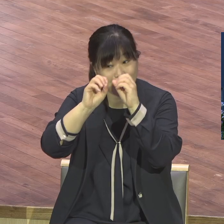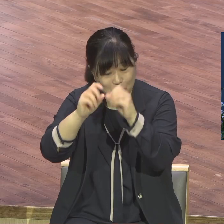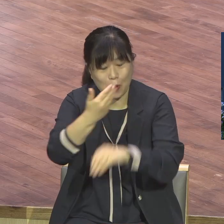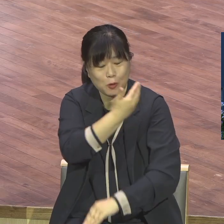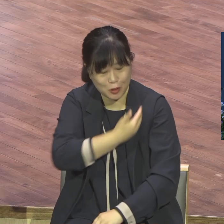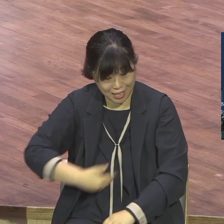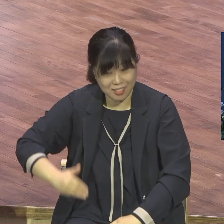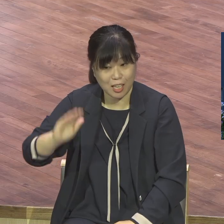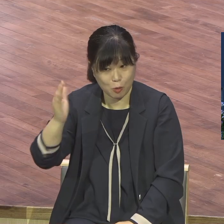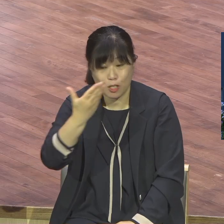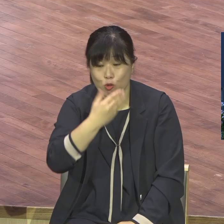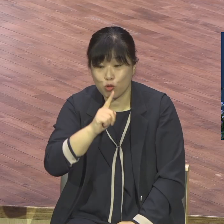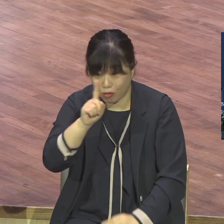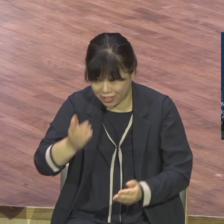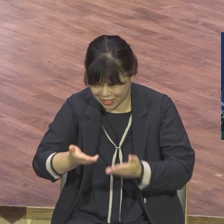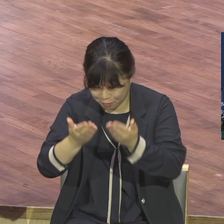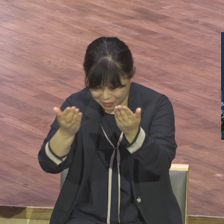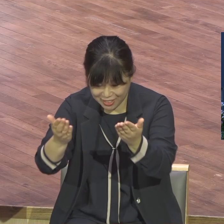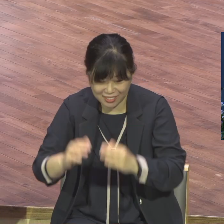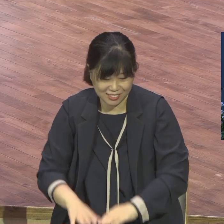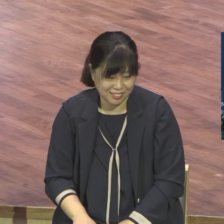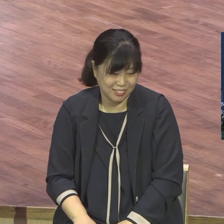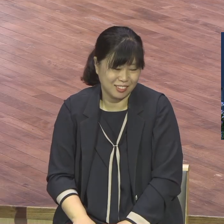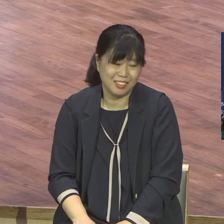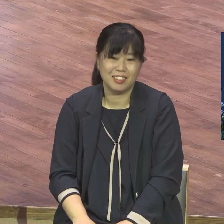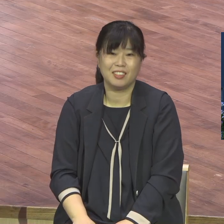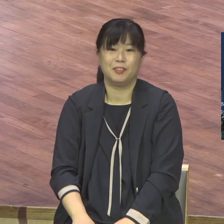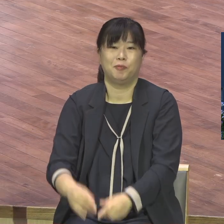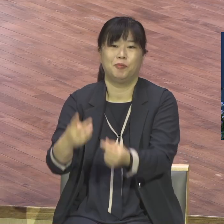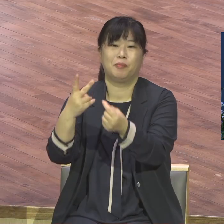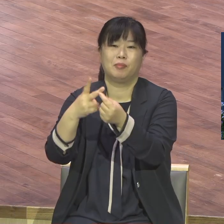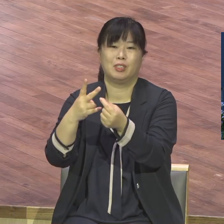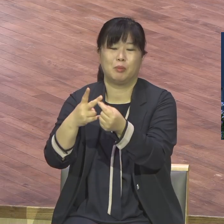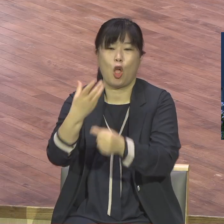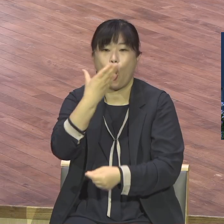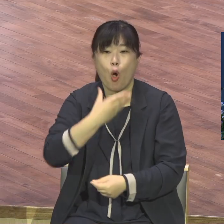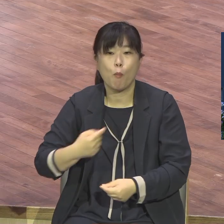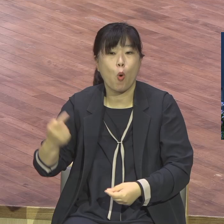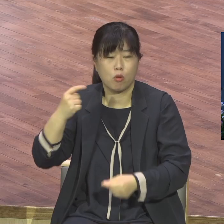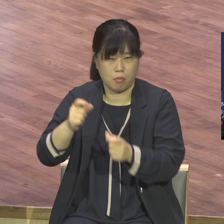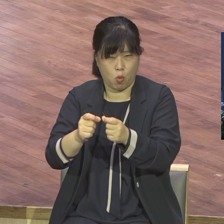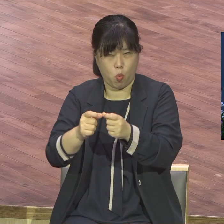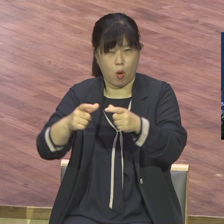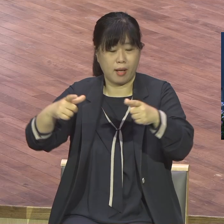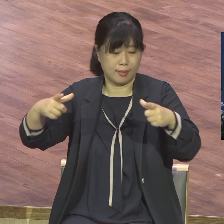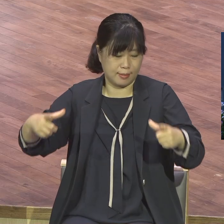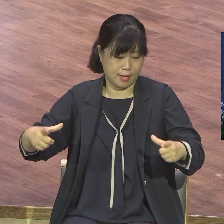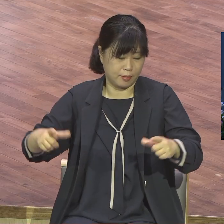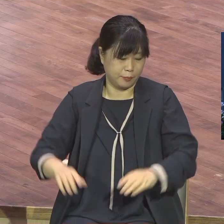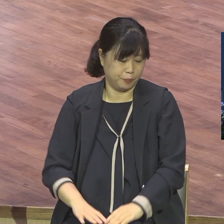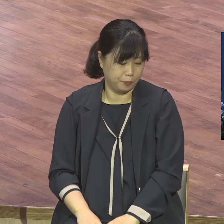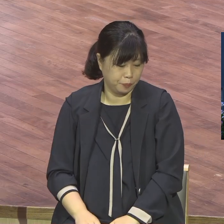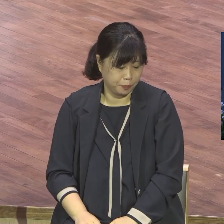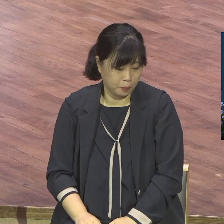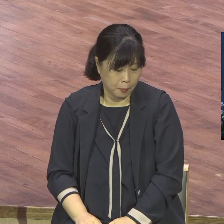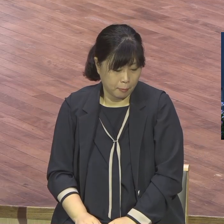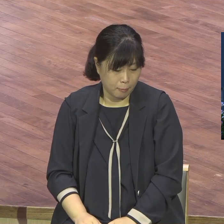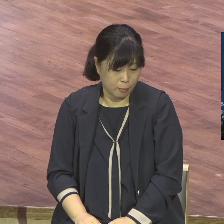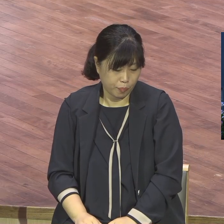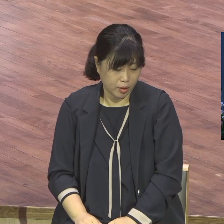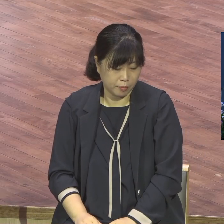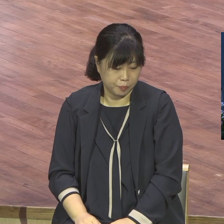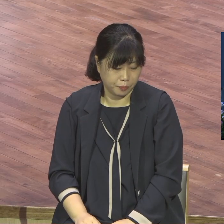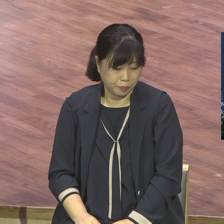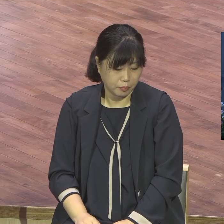제물로 축복합니다. 두 번째로 복음의 확장입니다. 17절입니다. 17절. 17절로